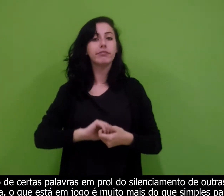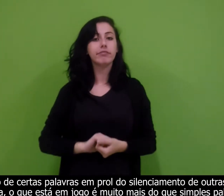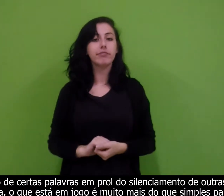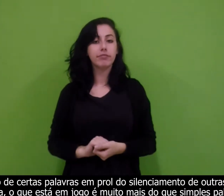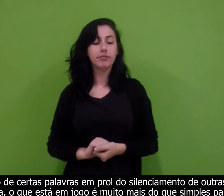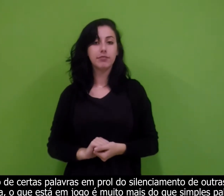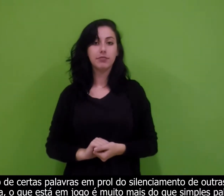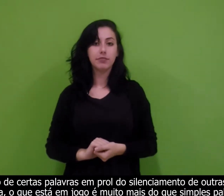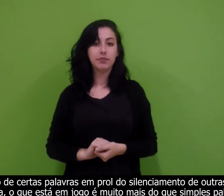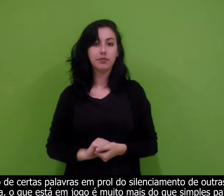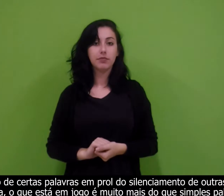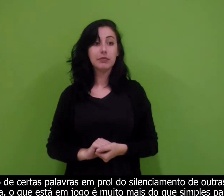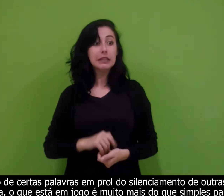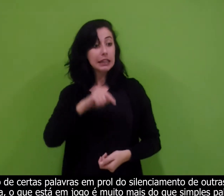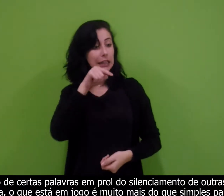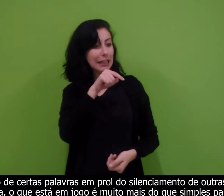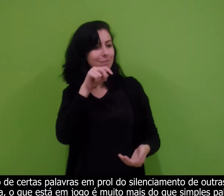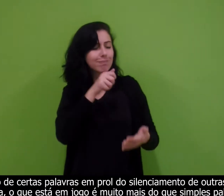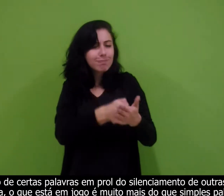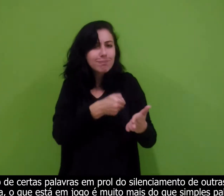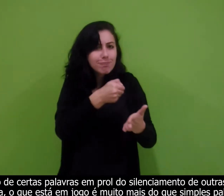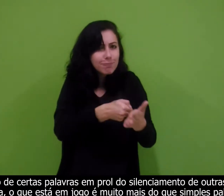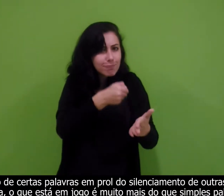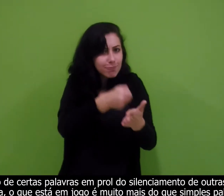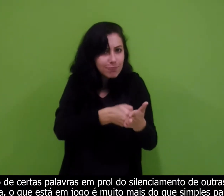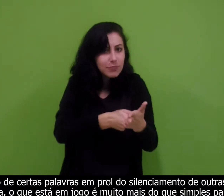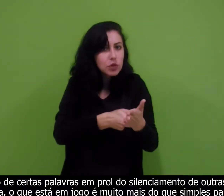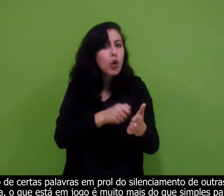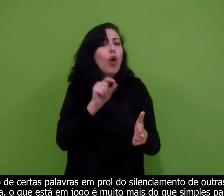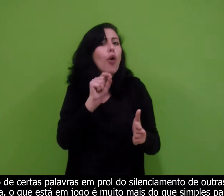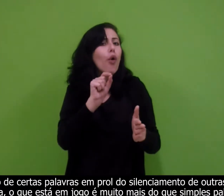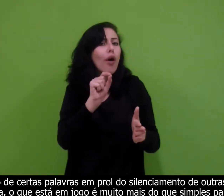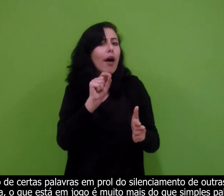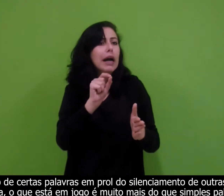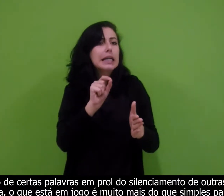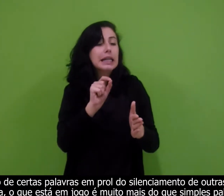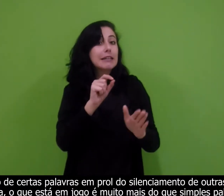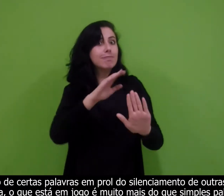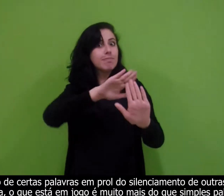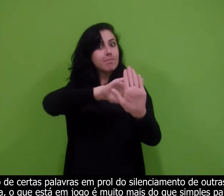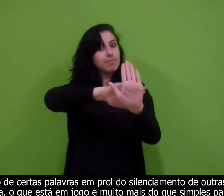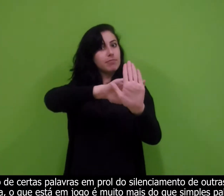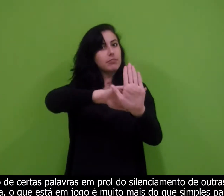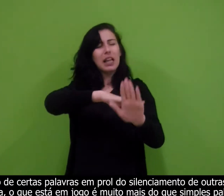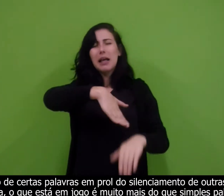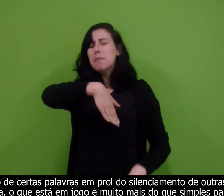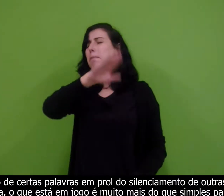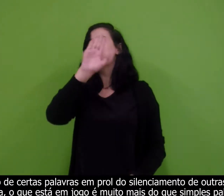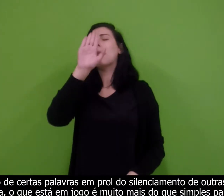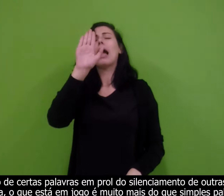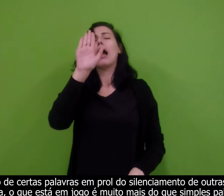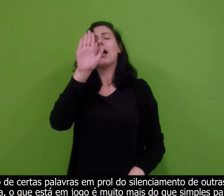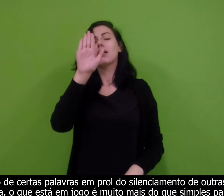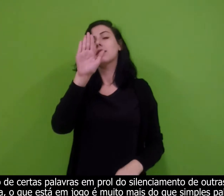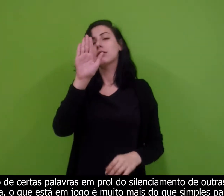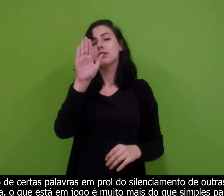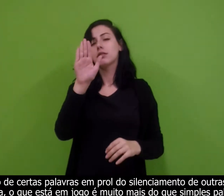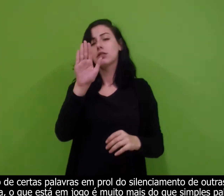de outras palavras. E nessa luta, o que está em jogo é muito mais